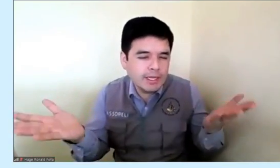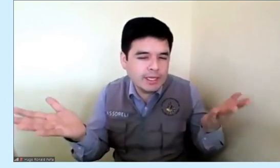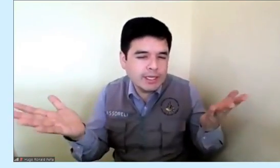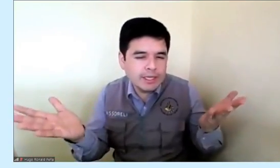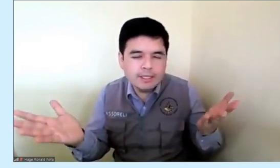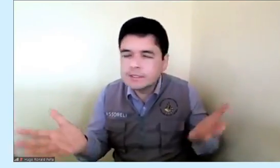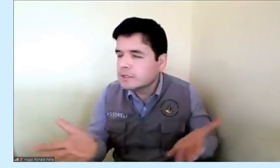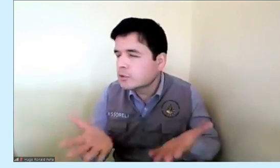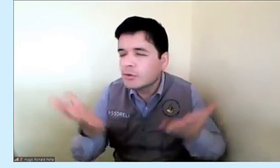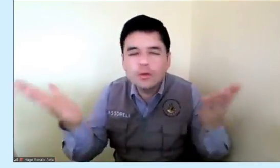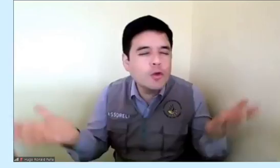¿Dónde?